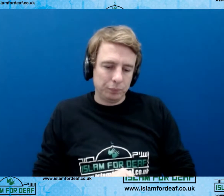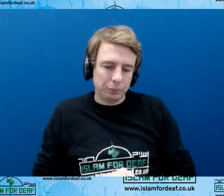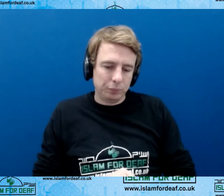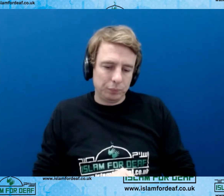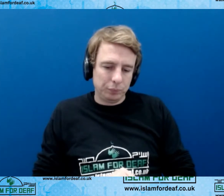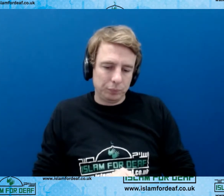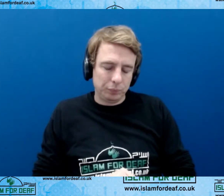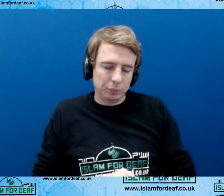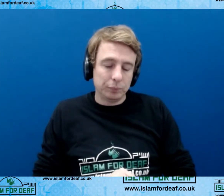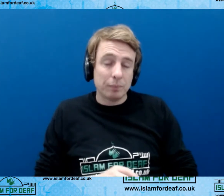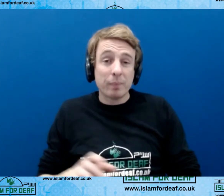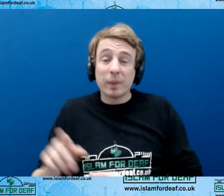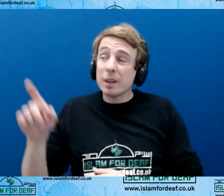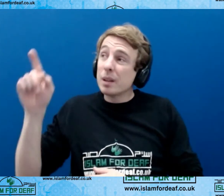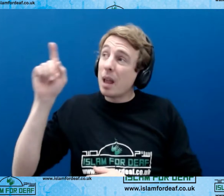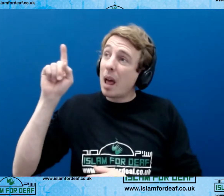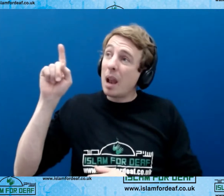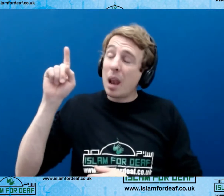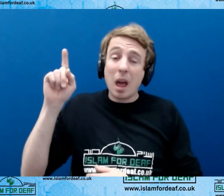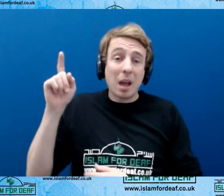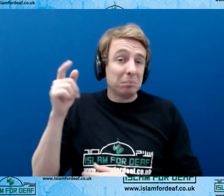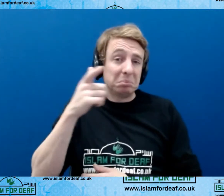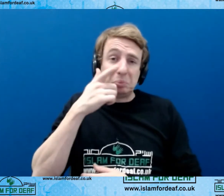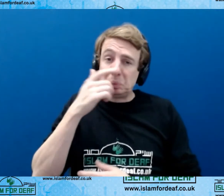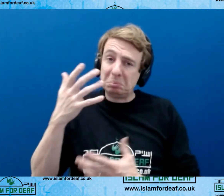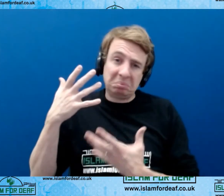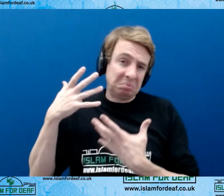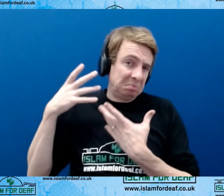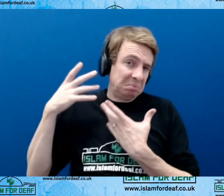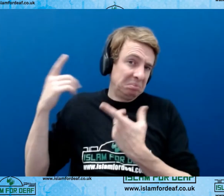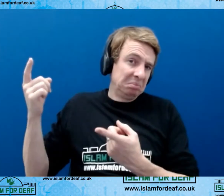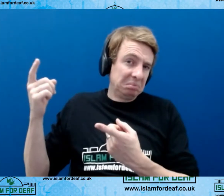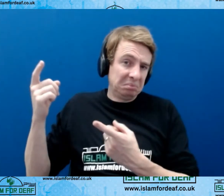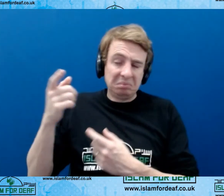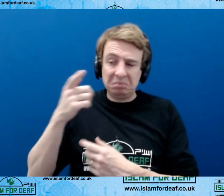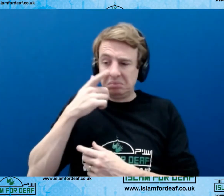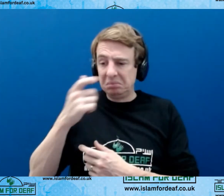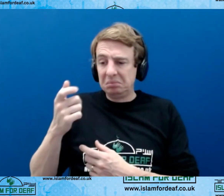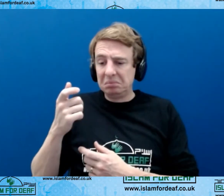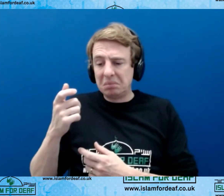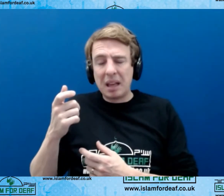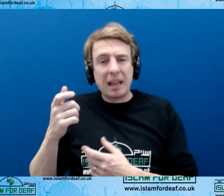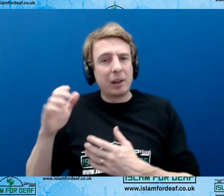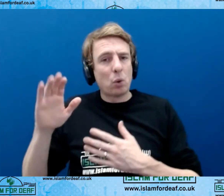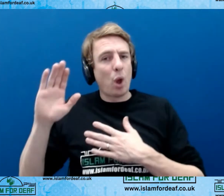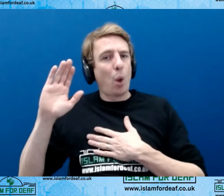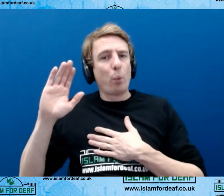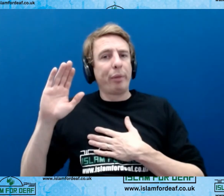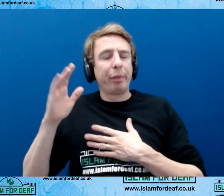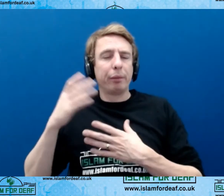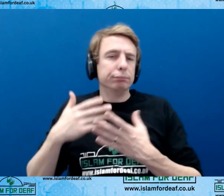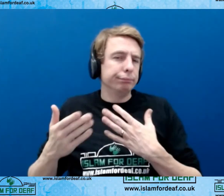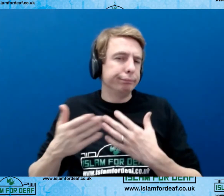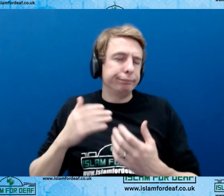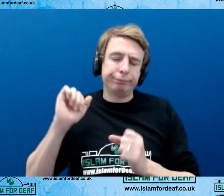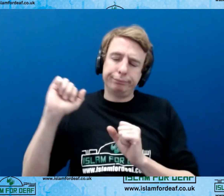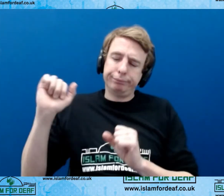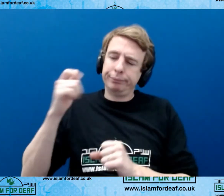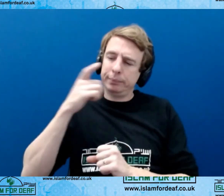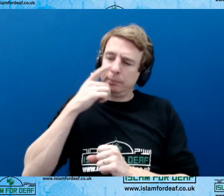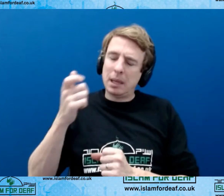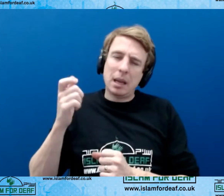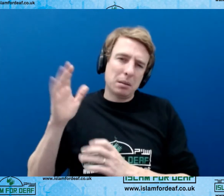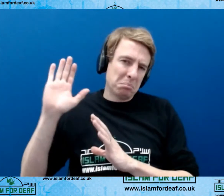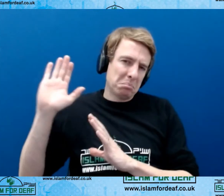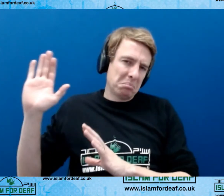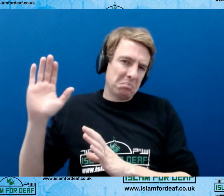فمرة أقسم بالعصر ومرة بالضحى ومرة بالليل ومرة بالشمس. So sometimes by